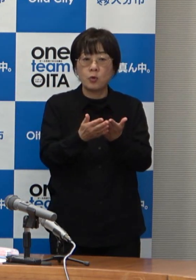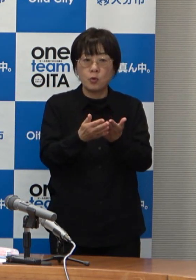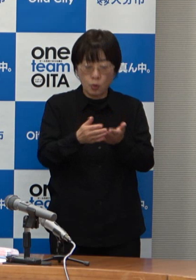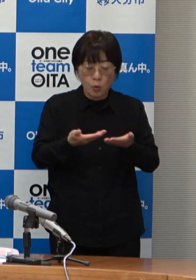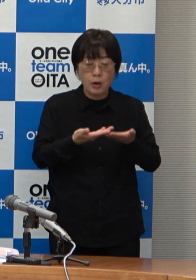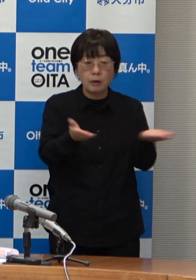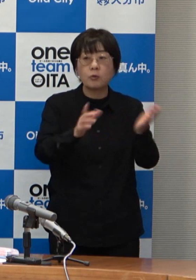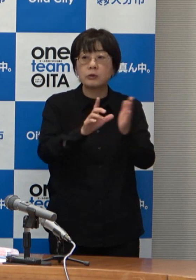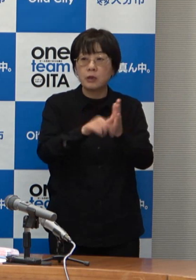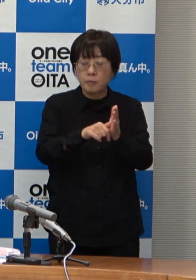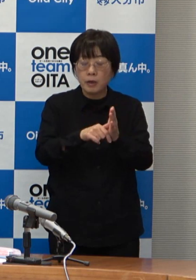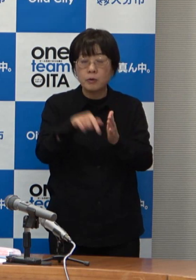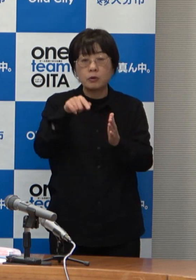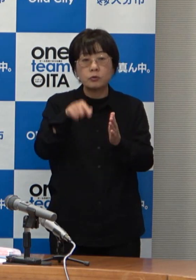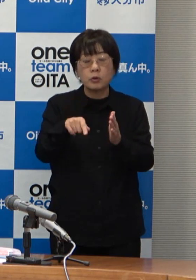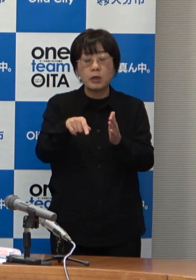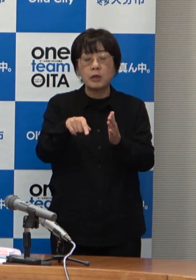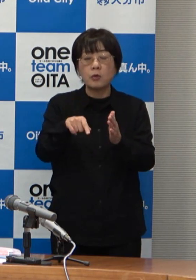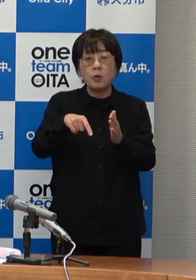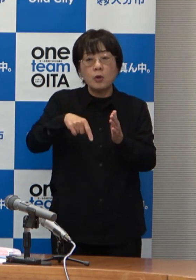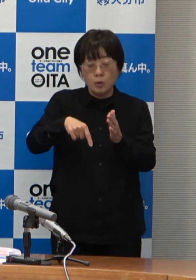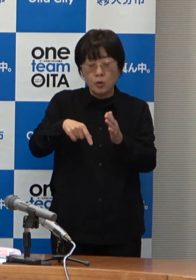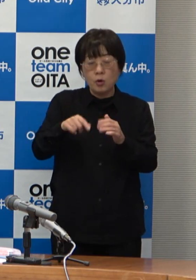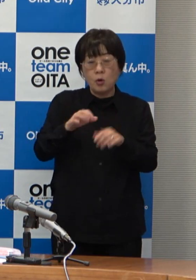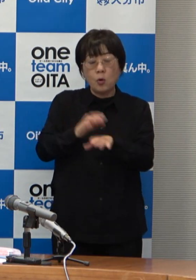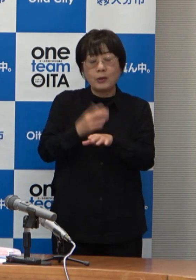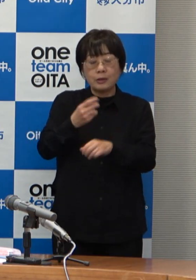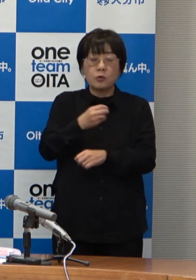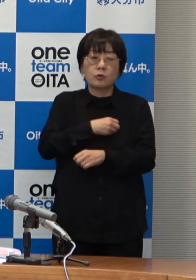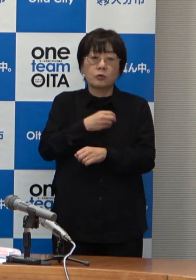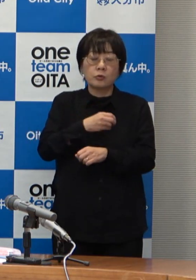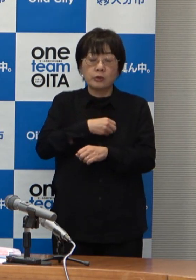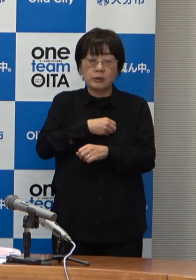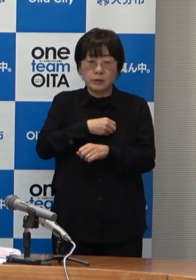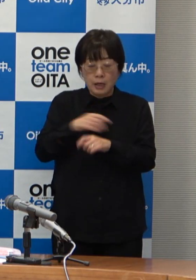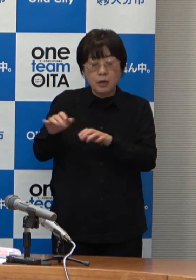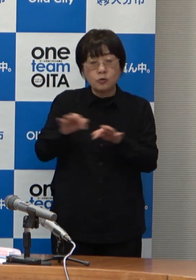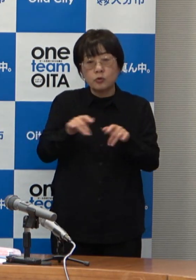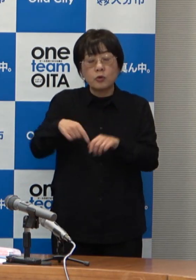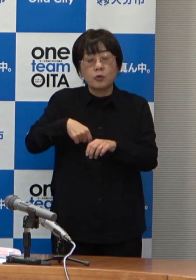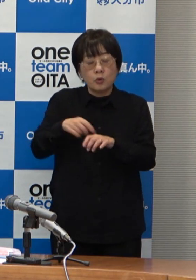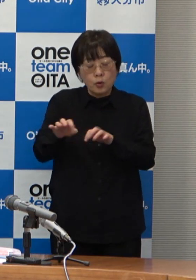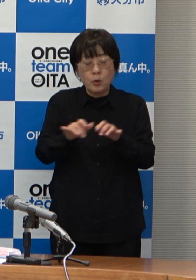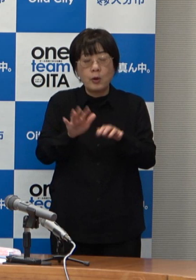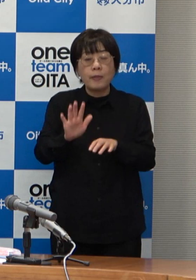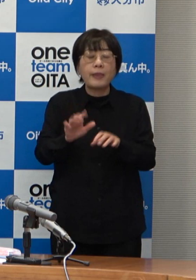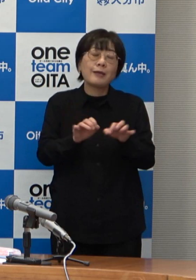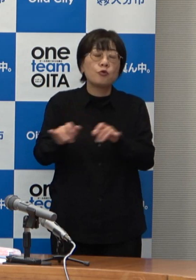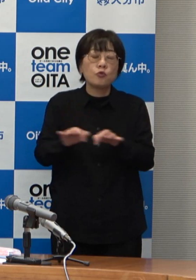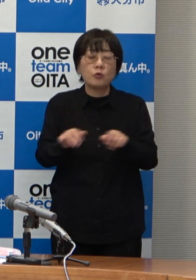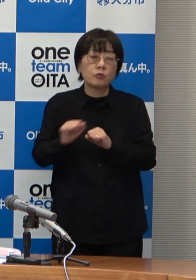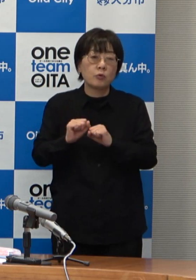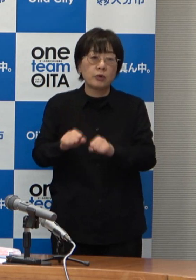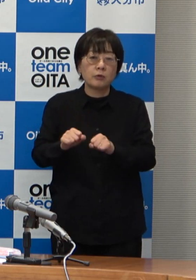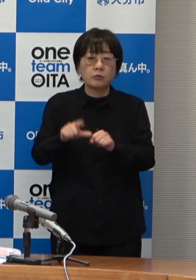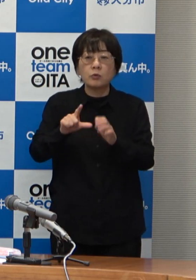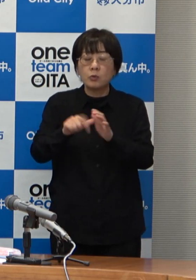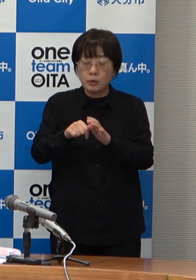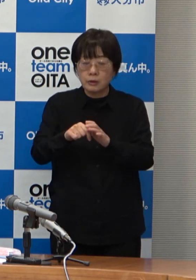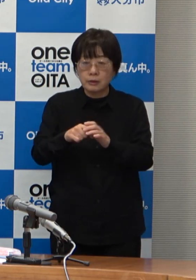いけない中でそれに該当するのは約100件あってそのうちの1件が手入力の記載